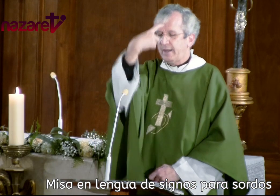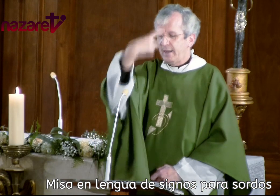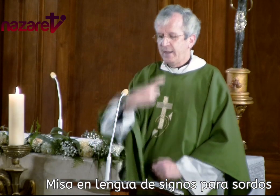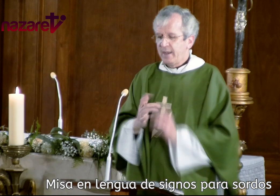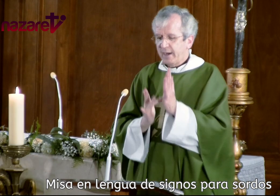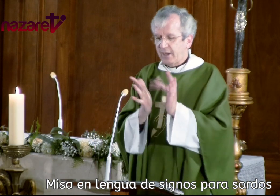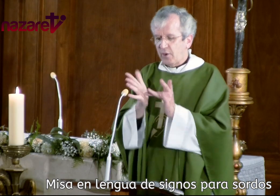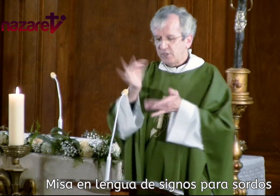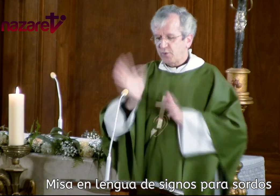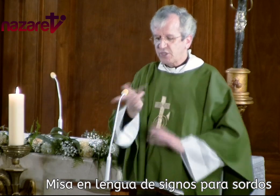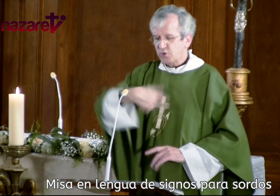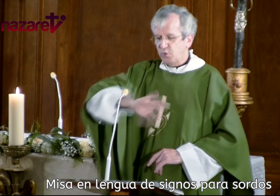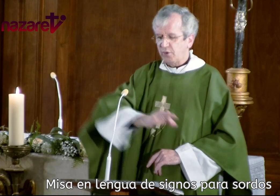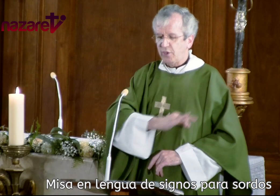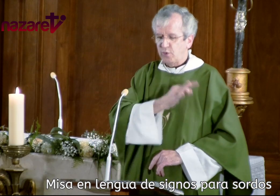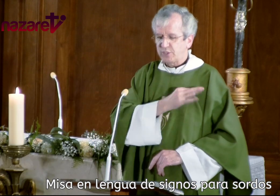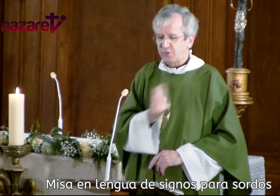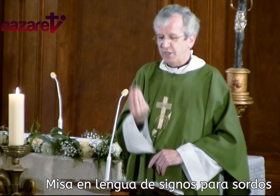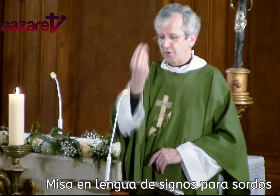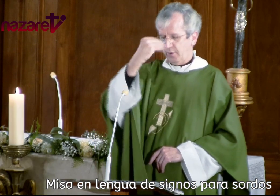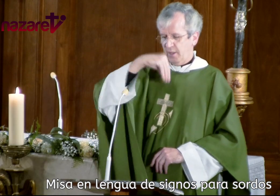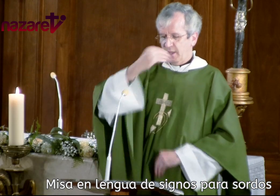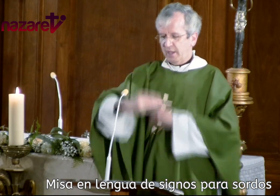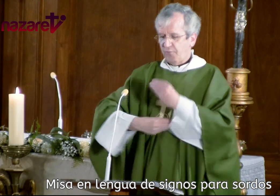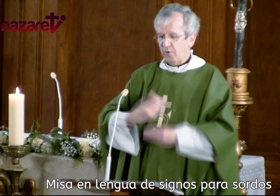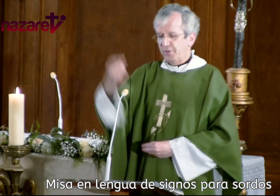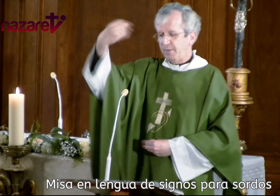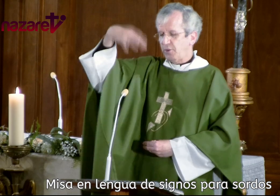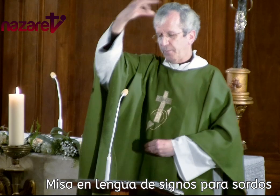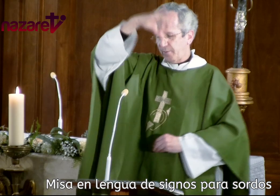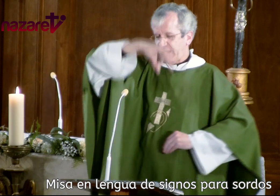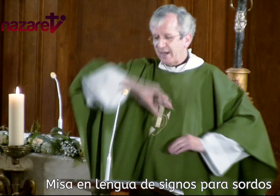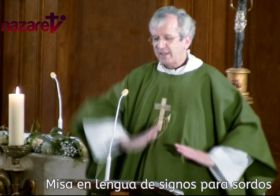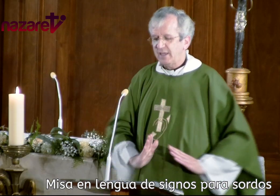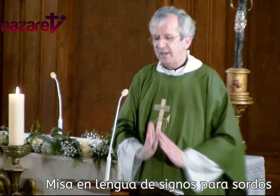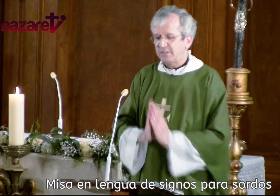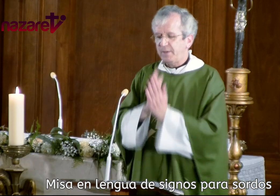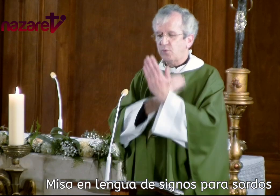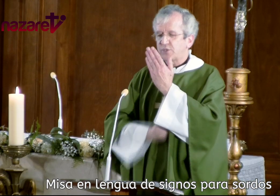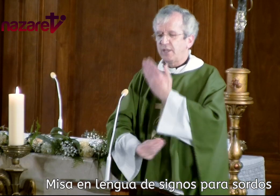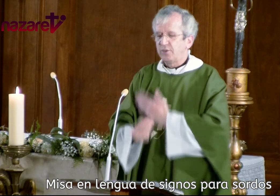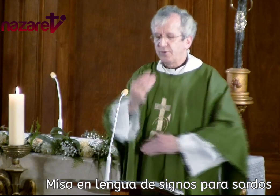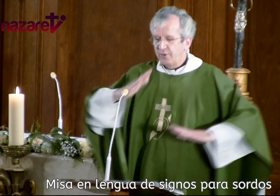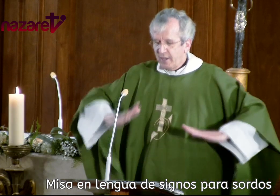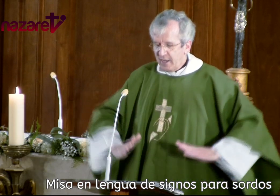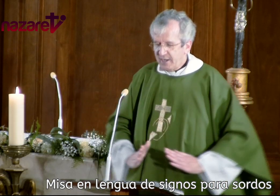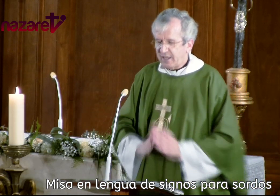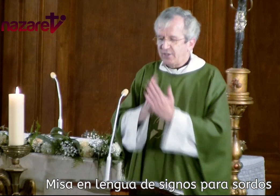creo en jesucristo su único hijo nuestro señor que fue concebido por obra y gracia del espíritu santo nació de